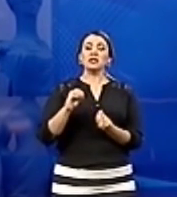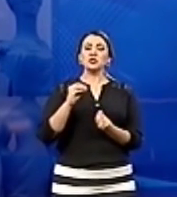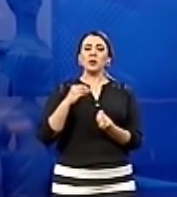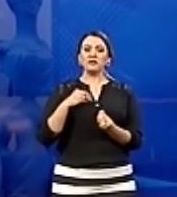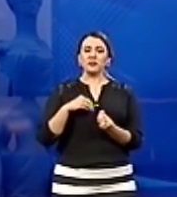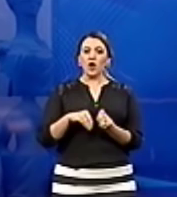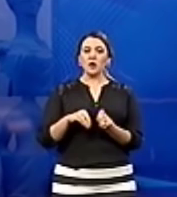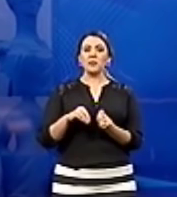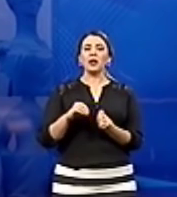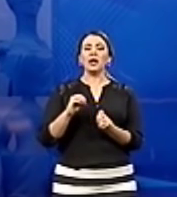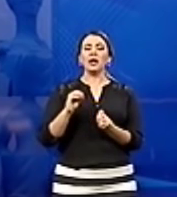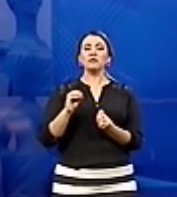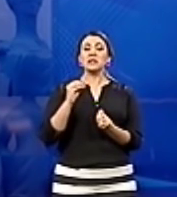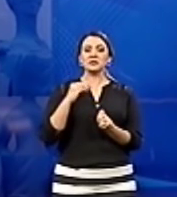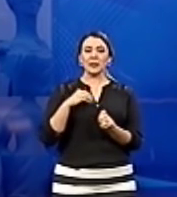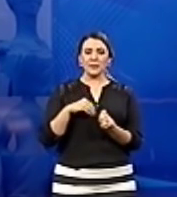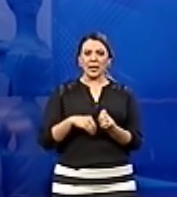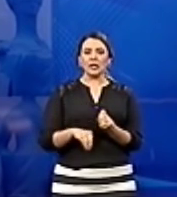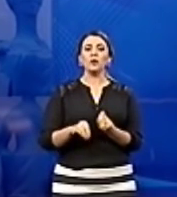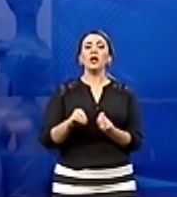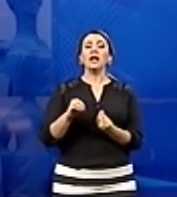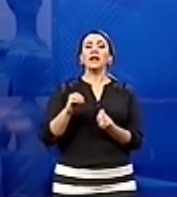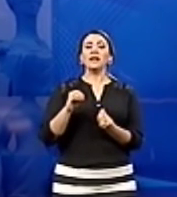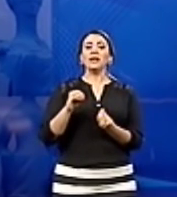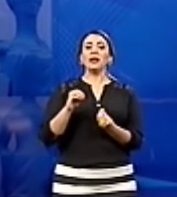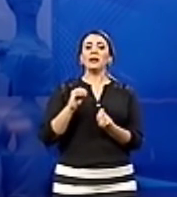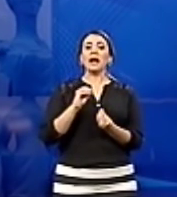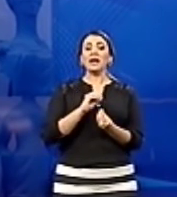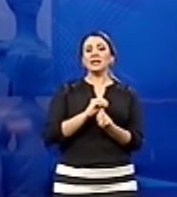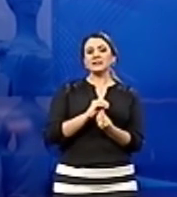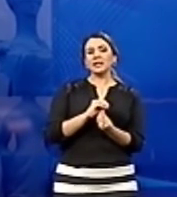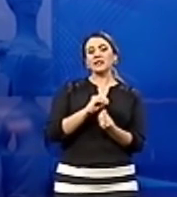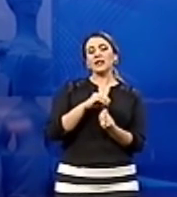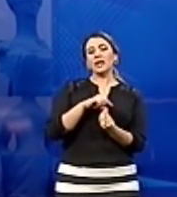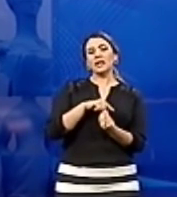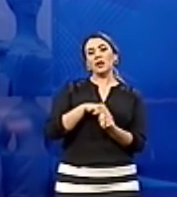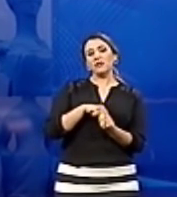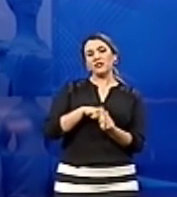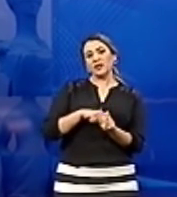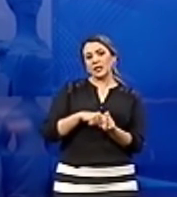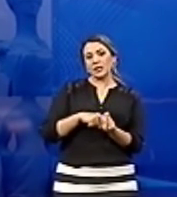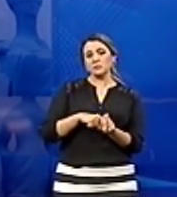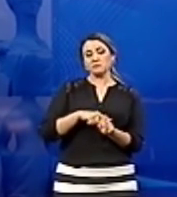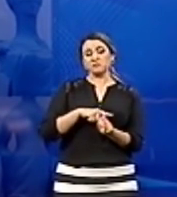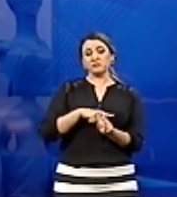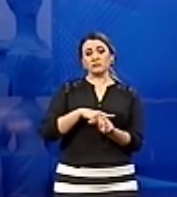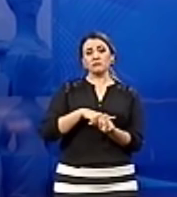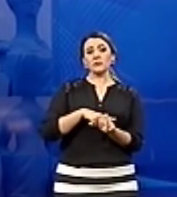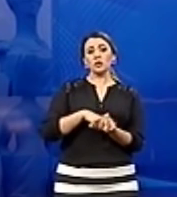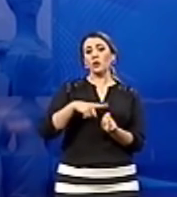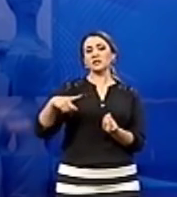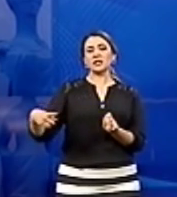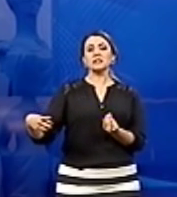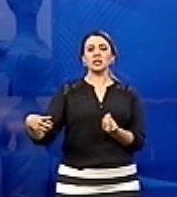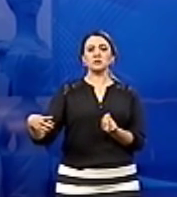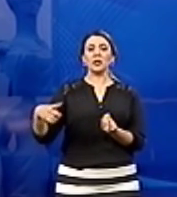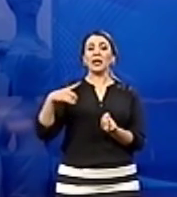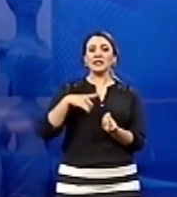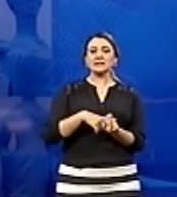sua forma, o seu trabalho e garantem que ele não fique no ostracismo, garantem